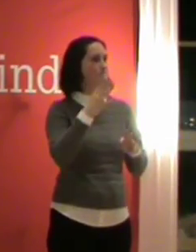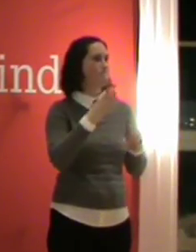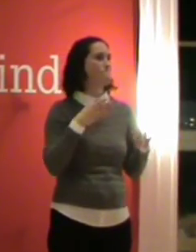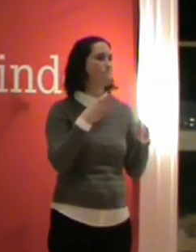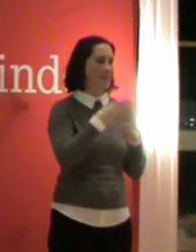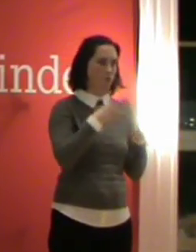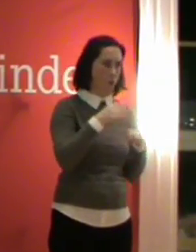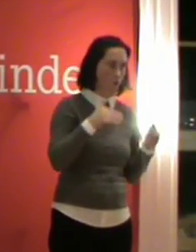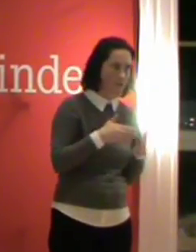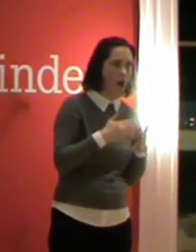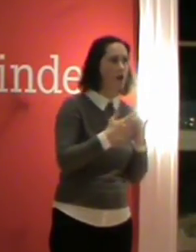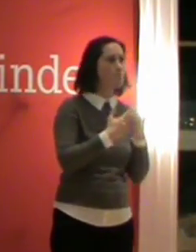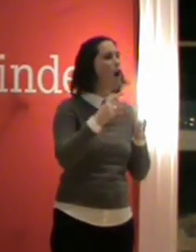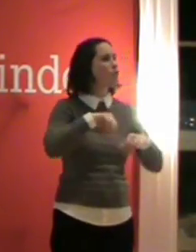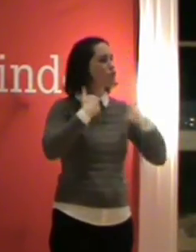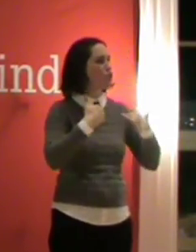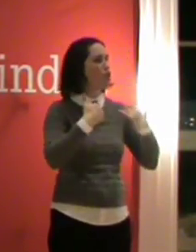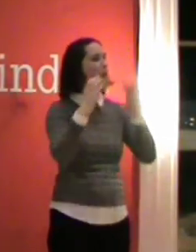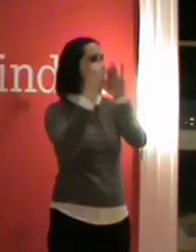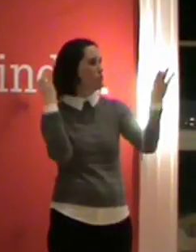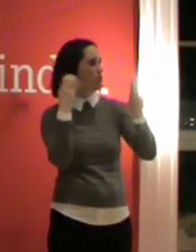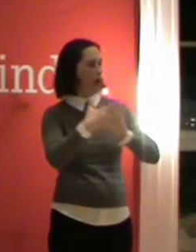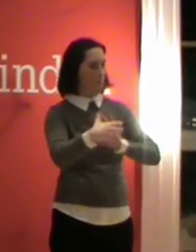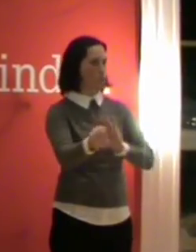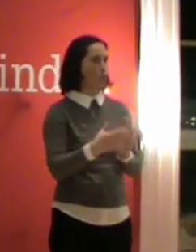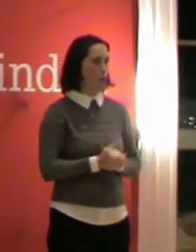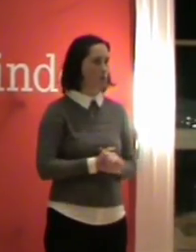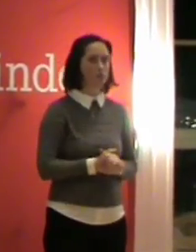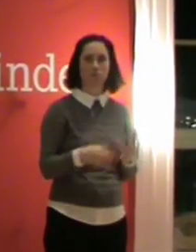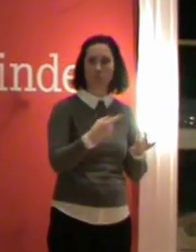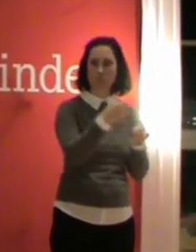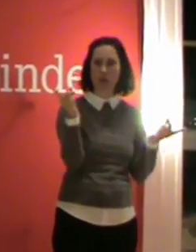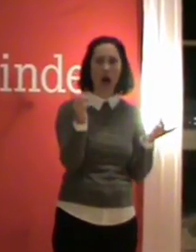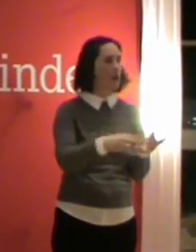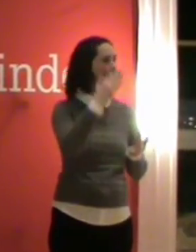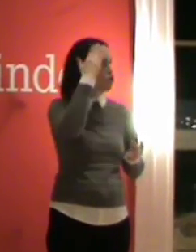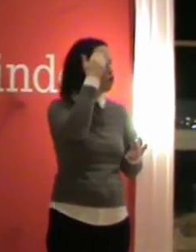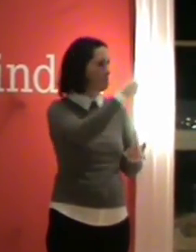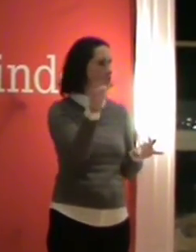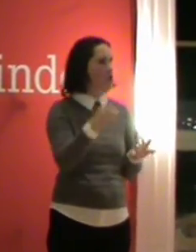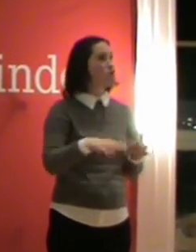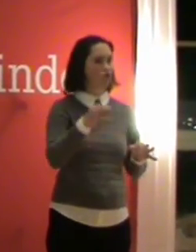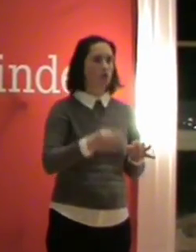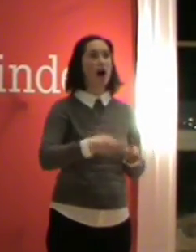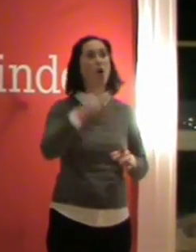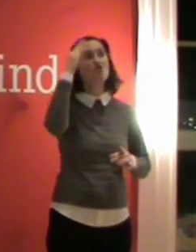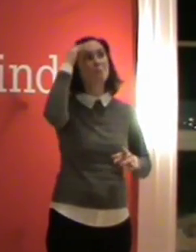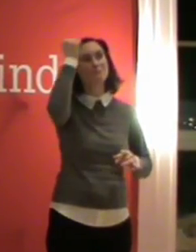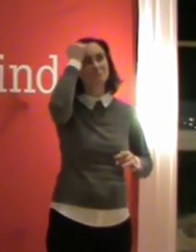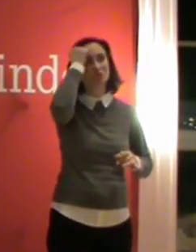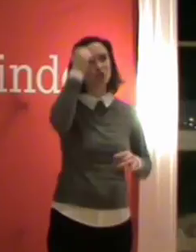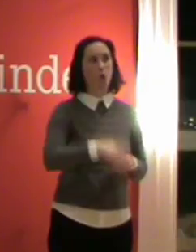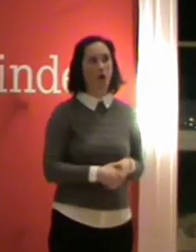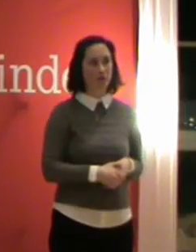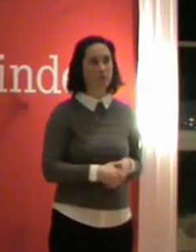jeden Morgen abgeholt wurde mit dem Bus. Und jeder Mensch hat seinen Kopf, auch die Tochter hatte ihren Kopf. Und sie